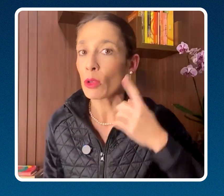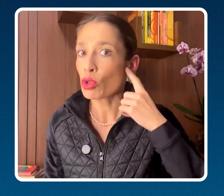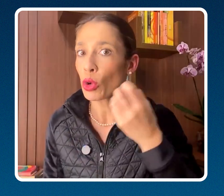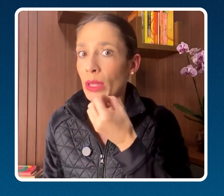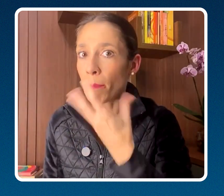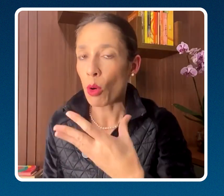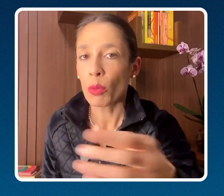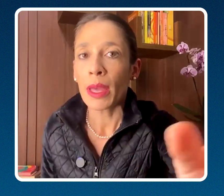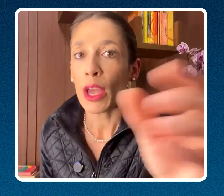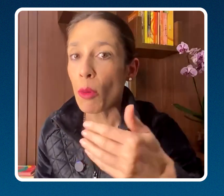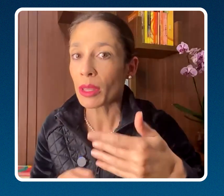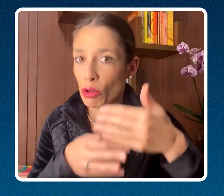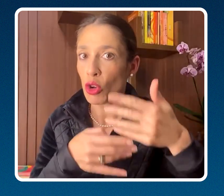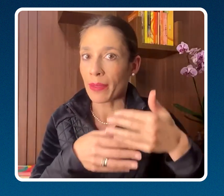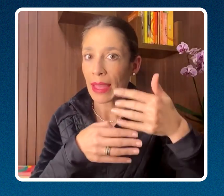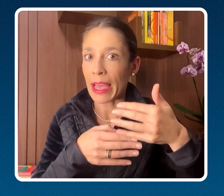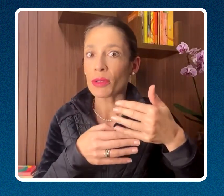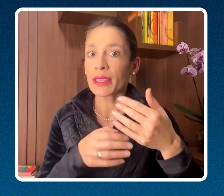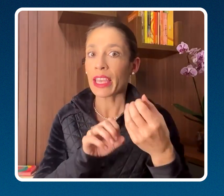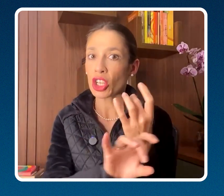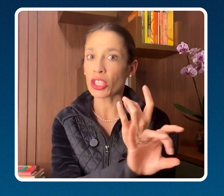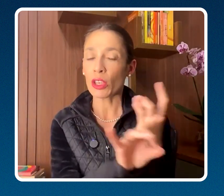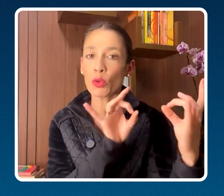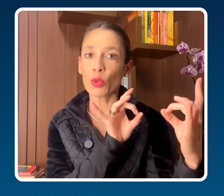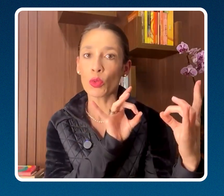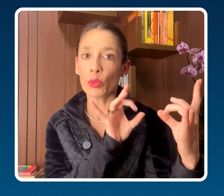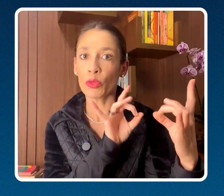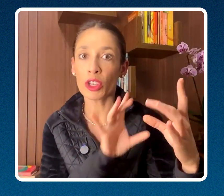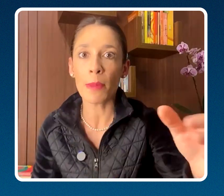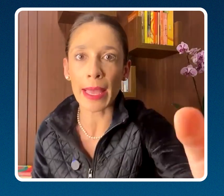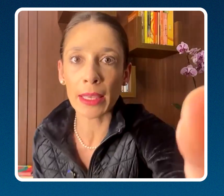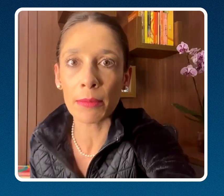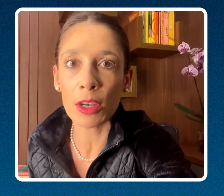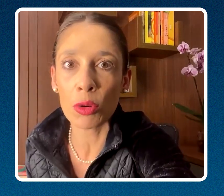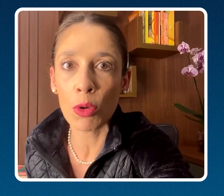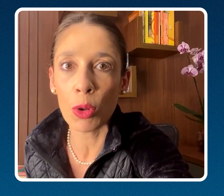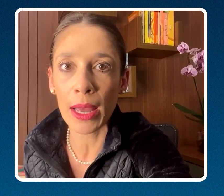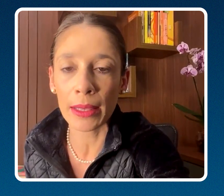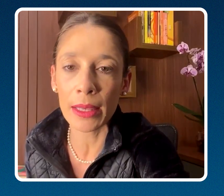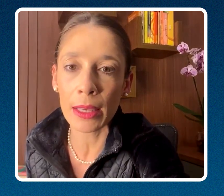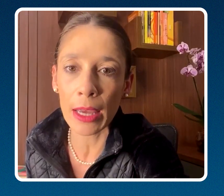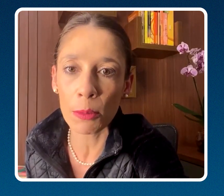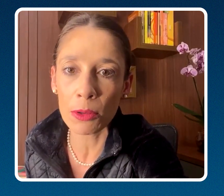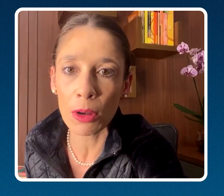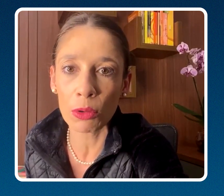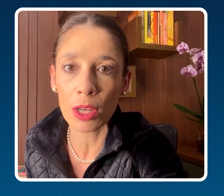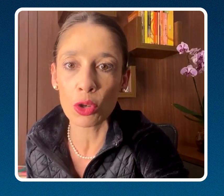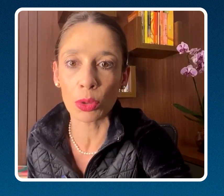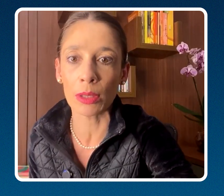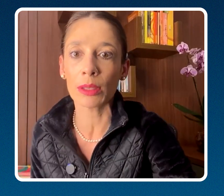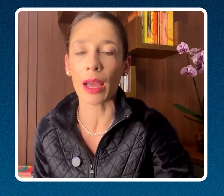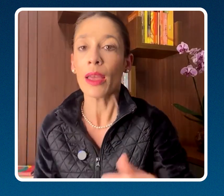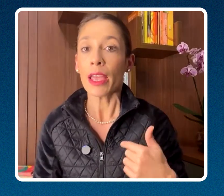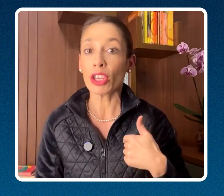mim o som tá bom. Eu vou botar os comentários, que daí a gente tem um feedback. Deixa eu colocar aqui e aí o pessoal nos